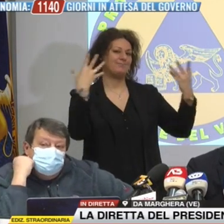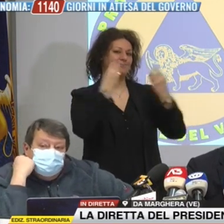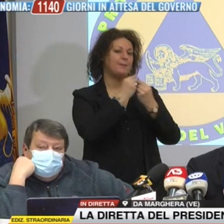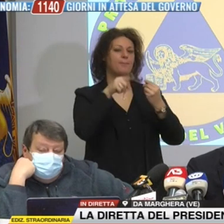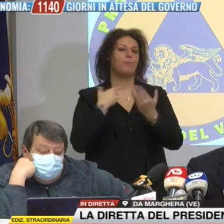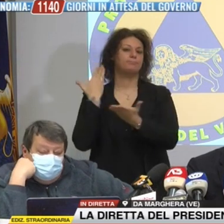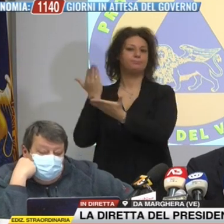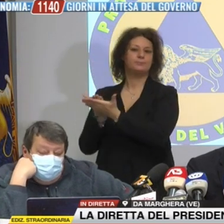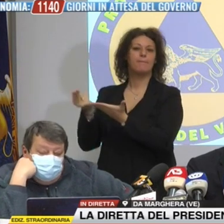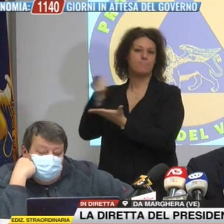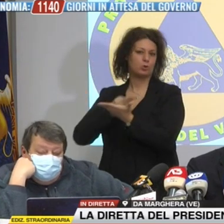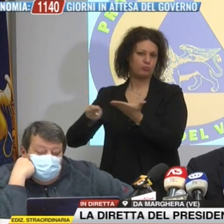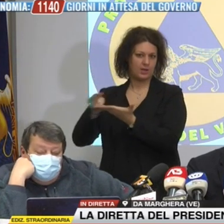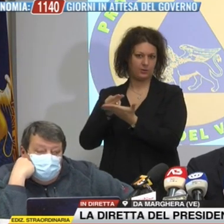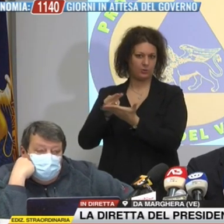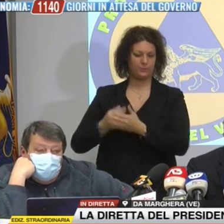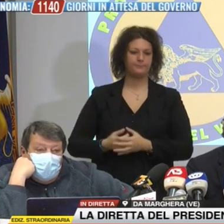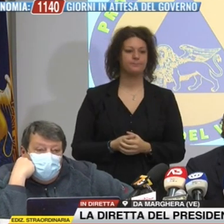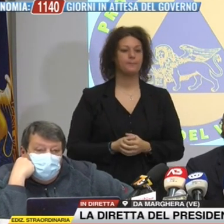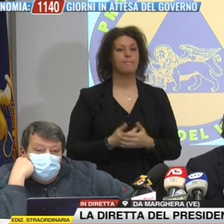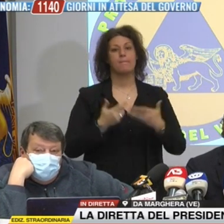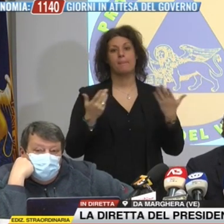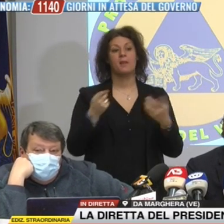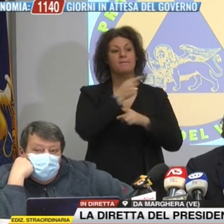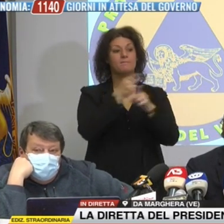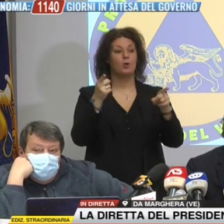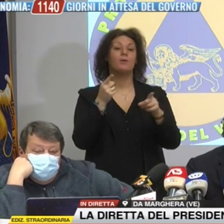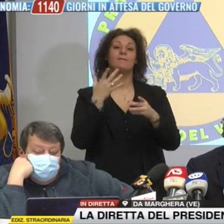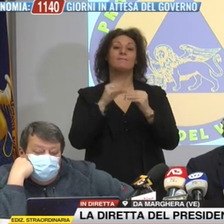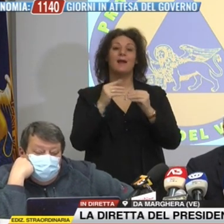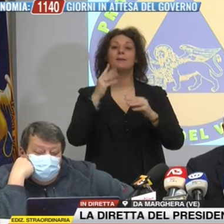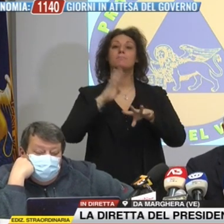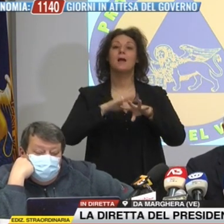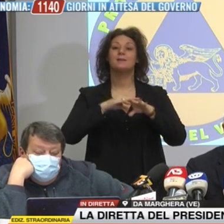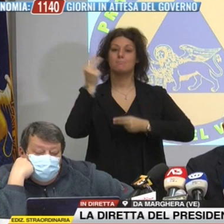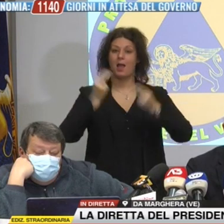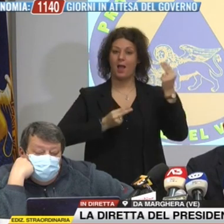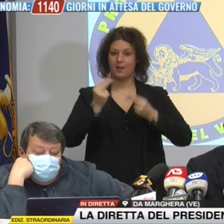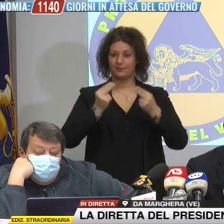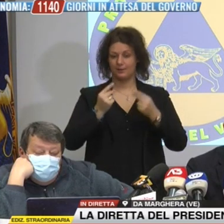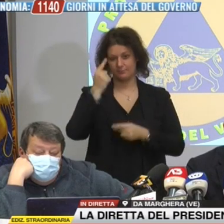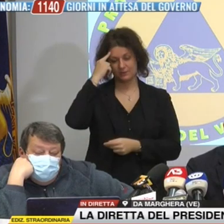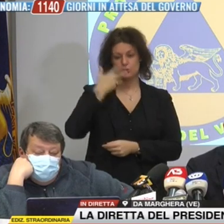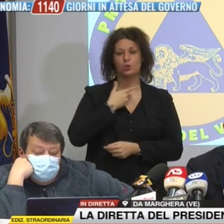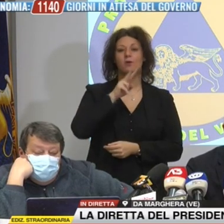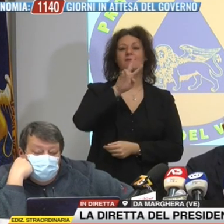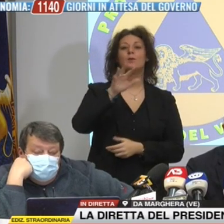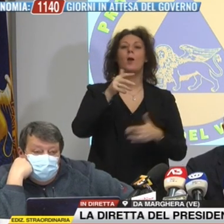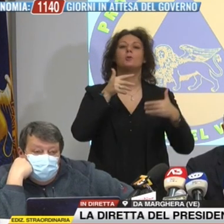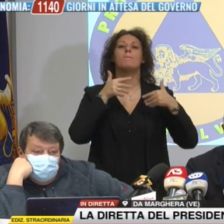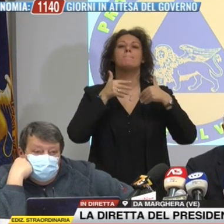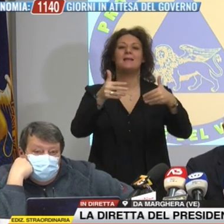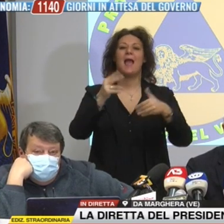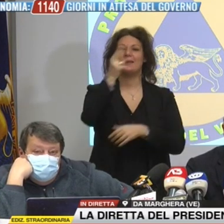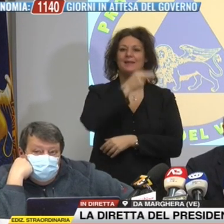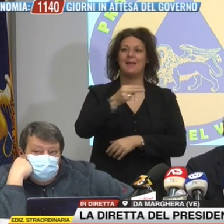siete bravi quanto me in matematica per capire che se fate la proiezione di 24 miliardi di euro